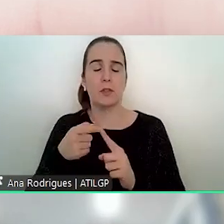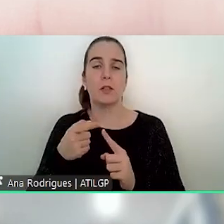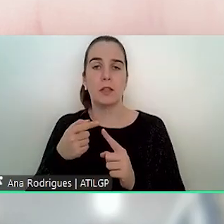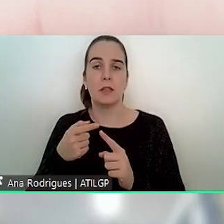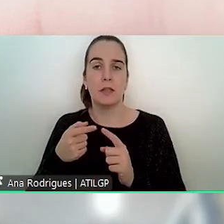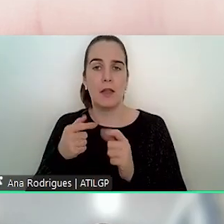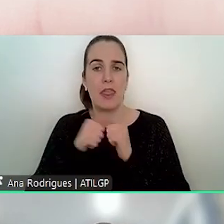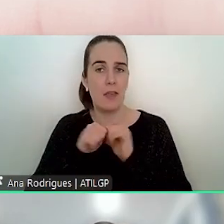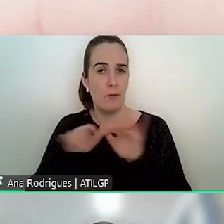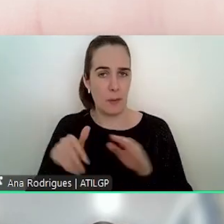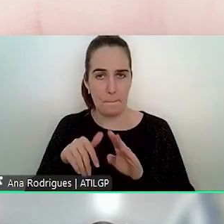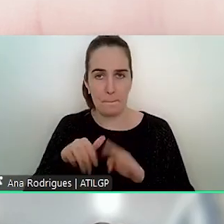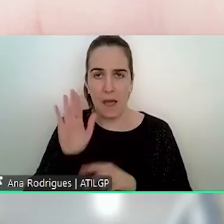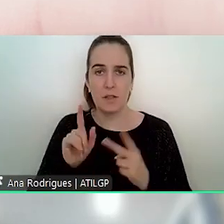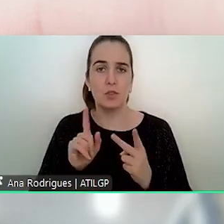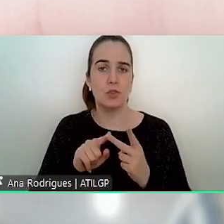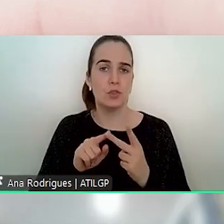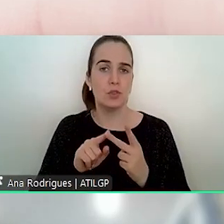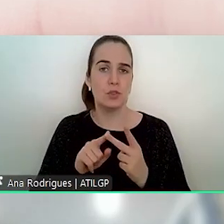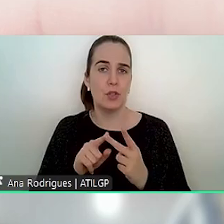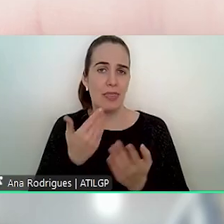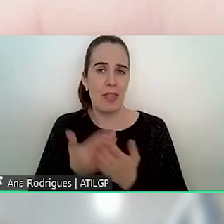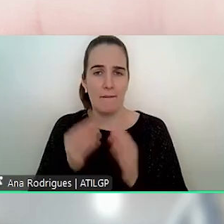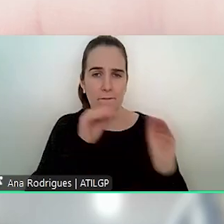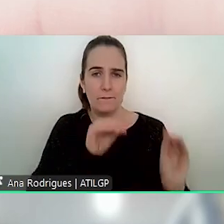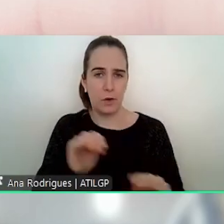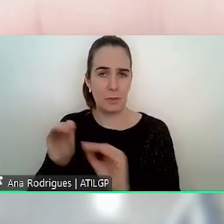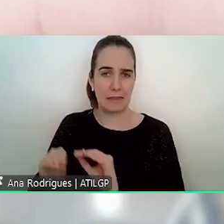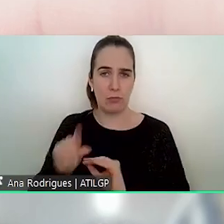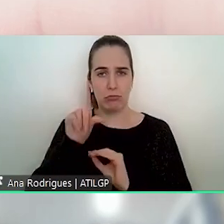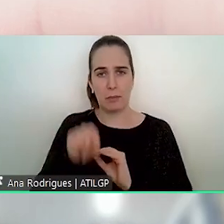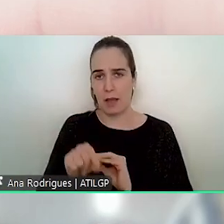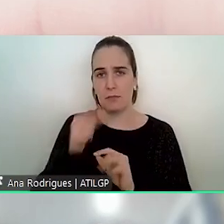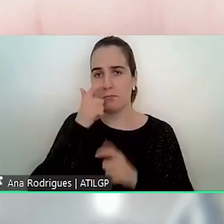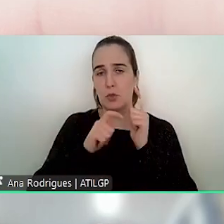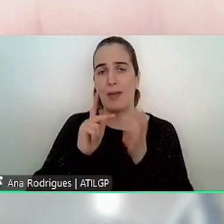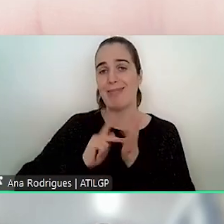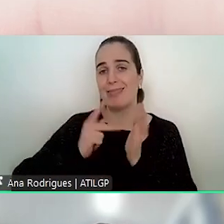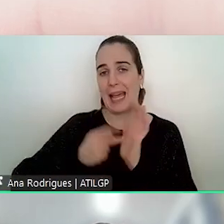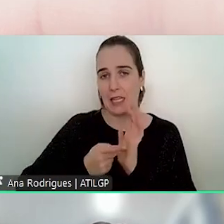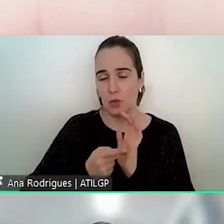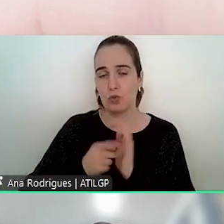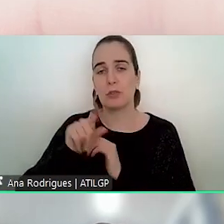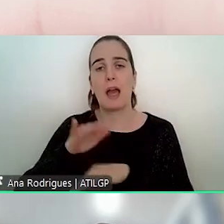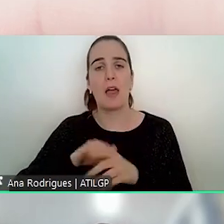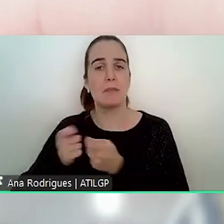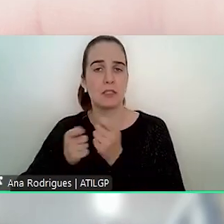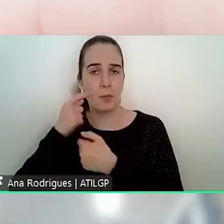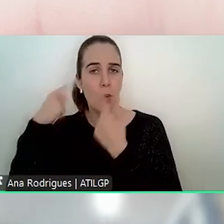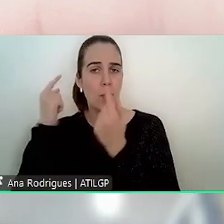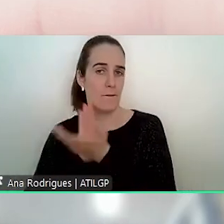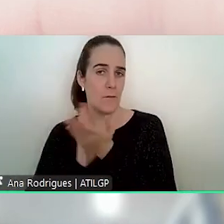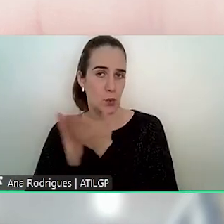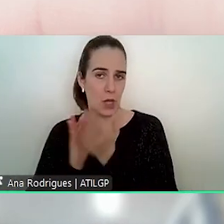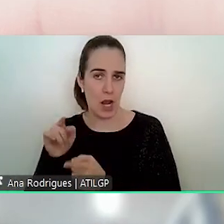maior divulgação e para capacitação também dos técnicos e pessoal da administração pública